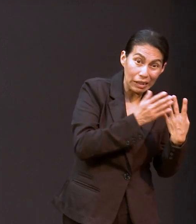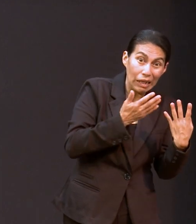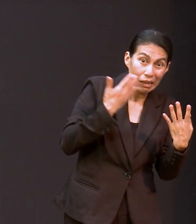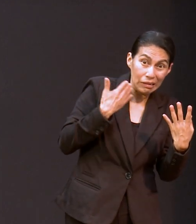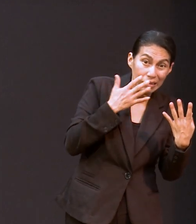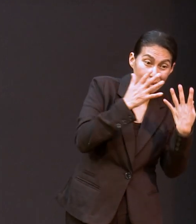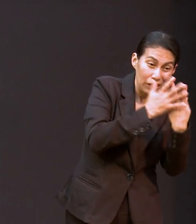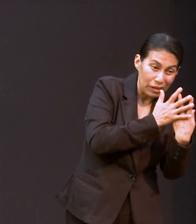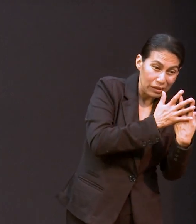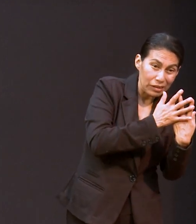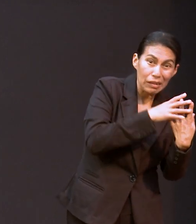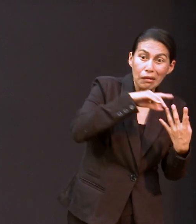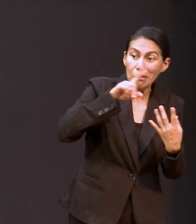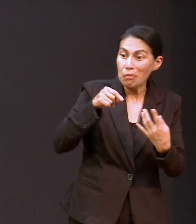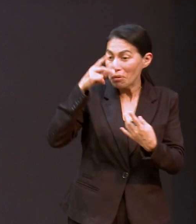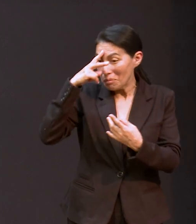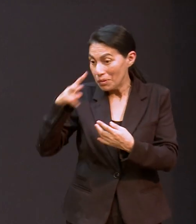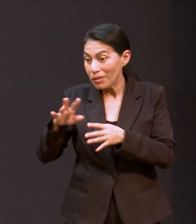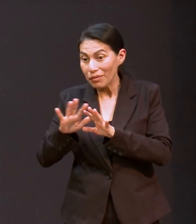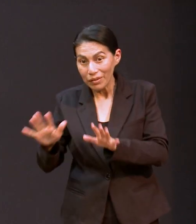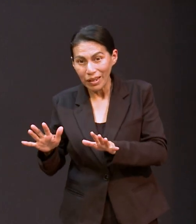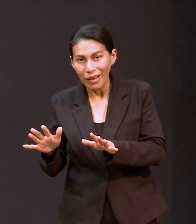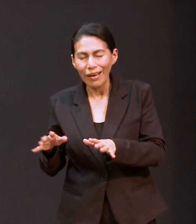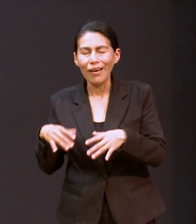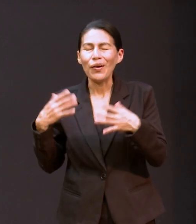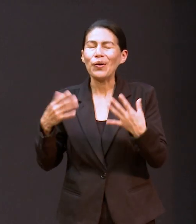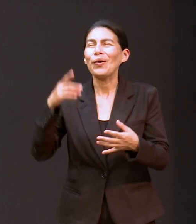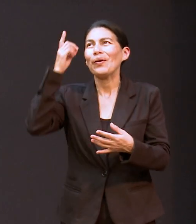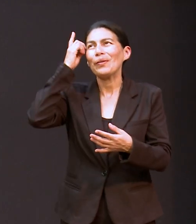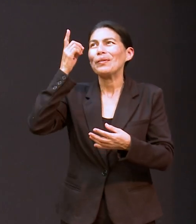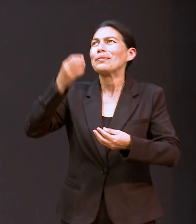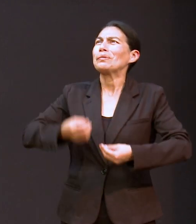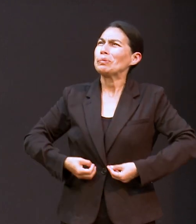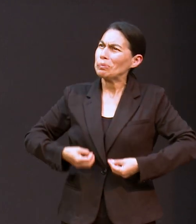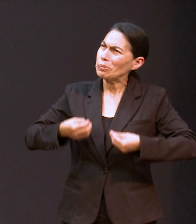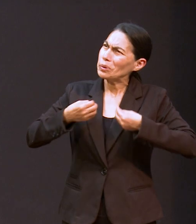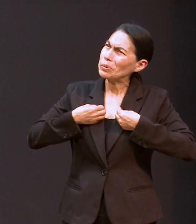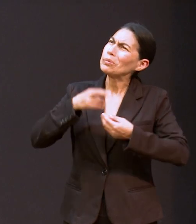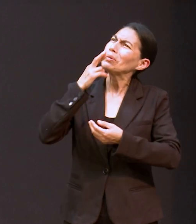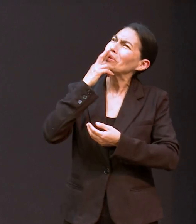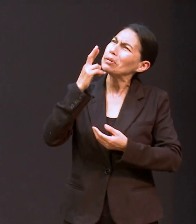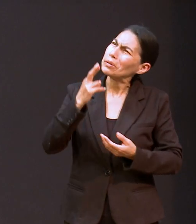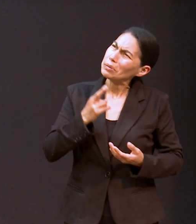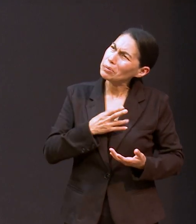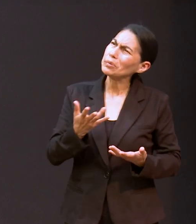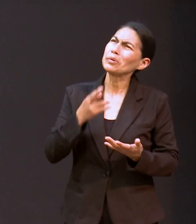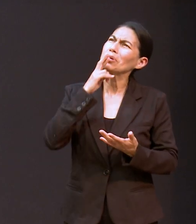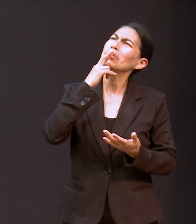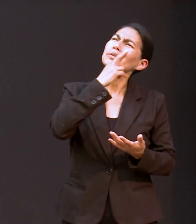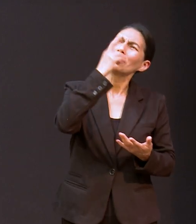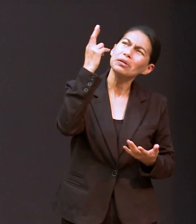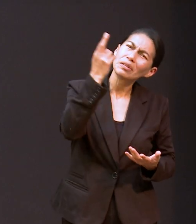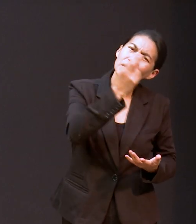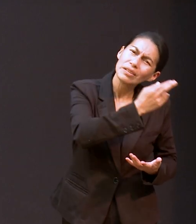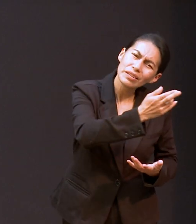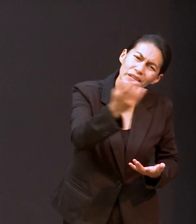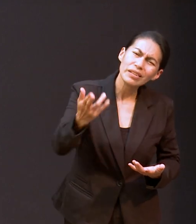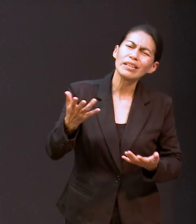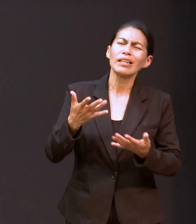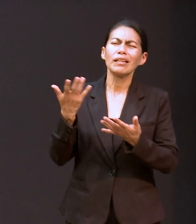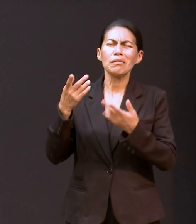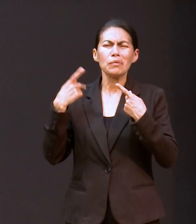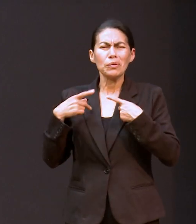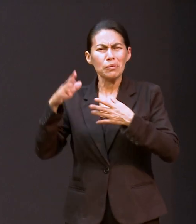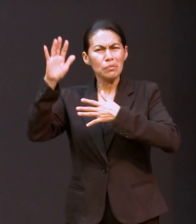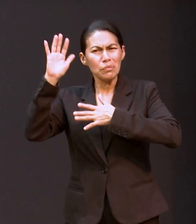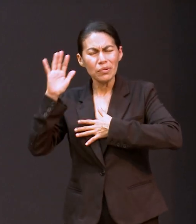oración de uno cuando uno ve que uno sirve un Dios un Dios viviente un Dios que responde un Dios que